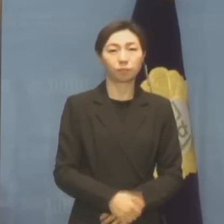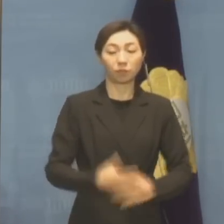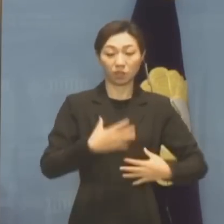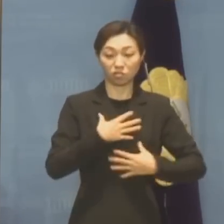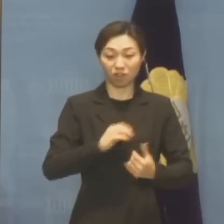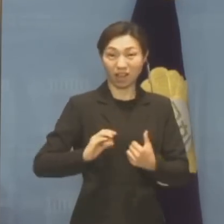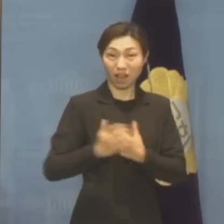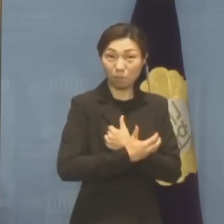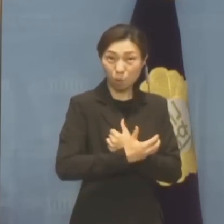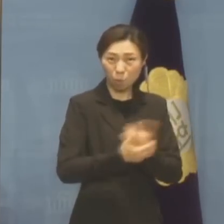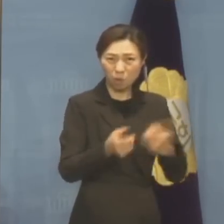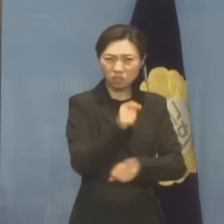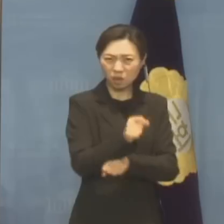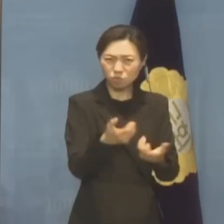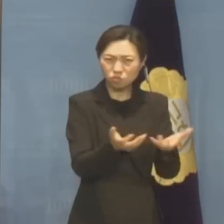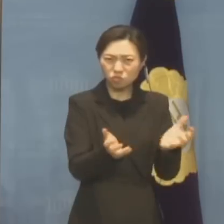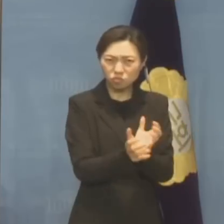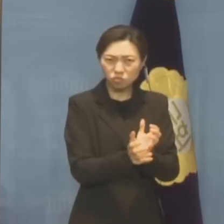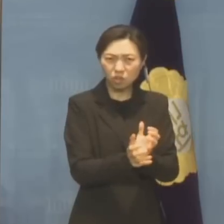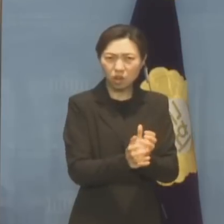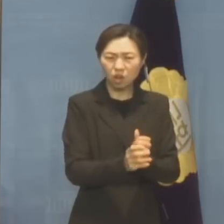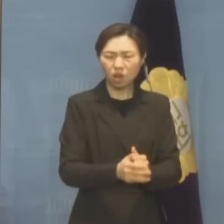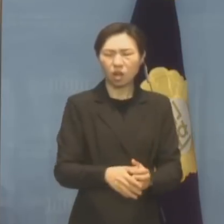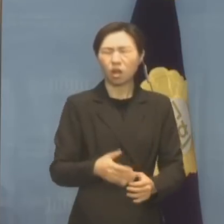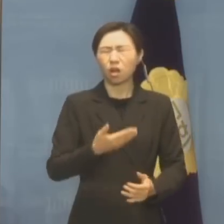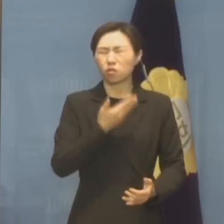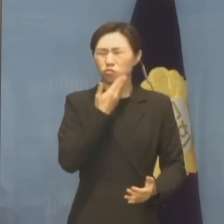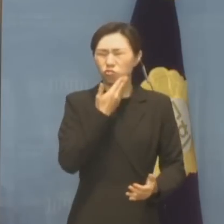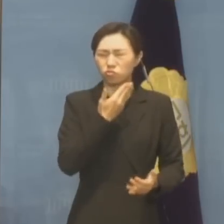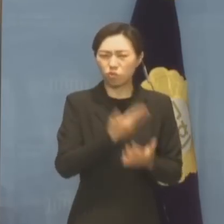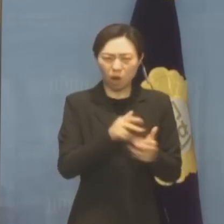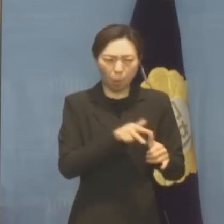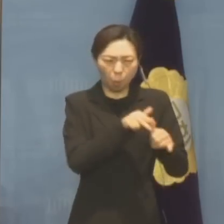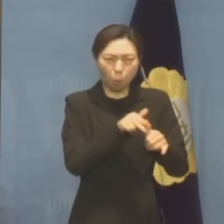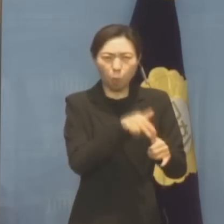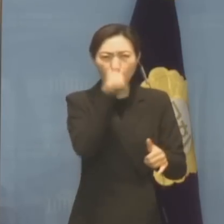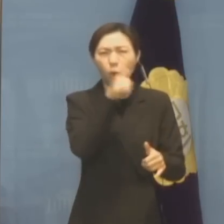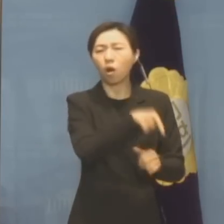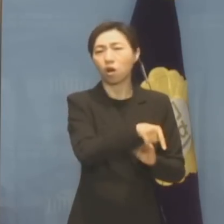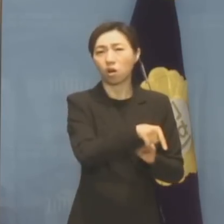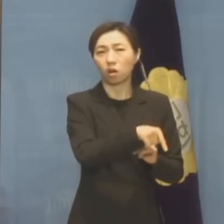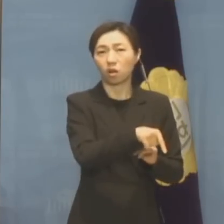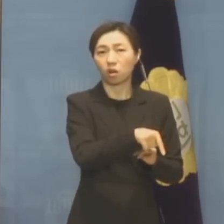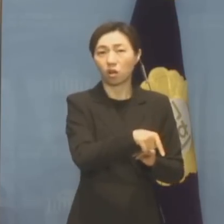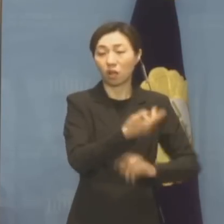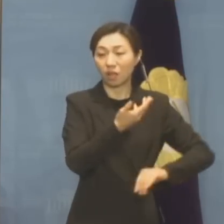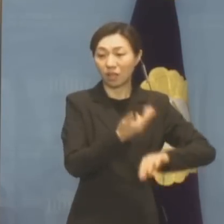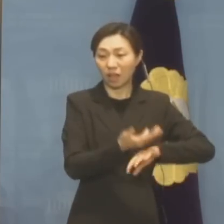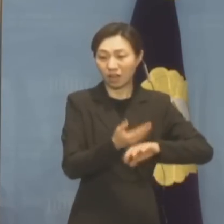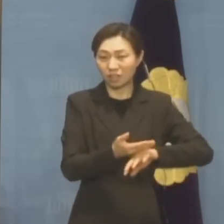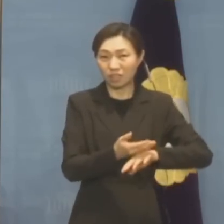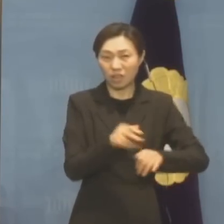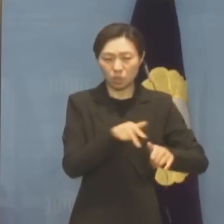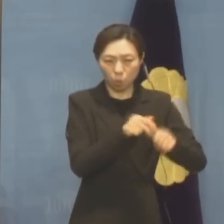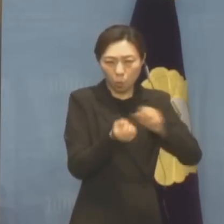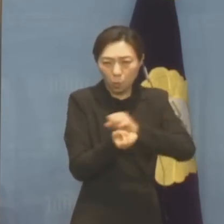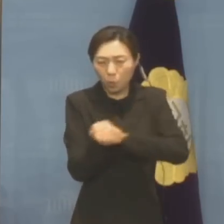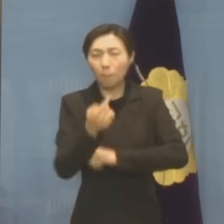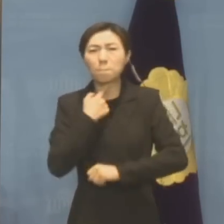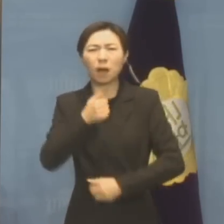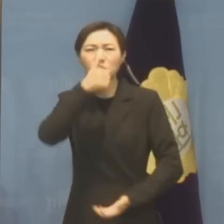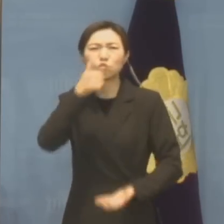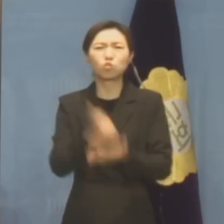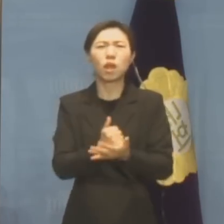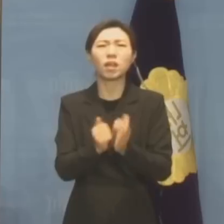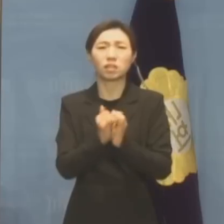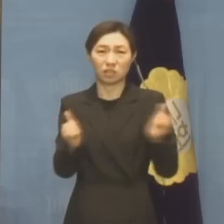국가안보실 차장은 주요 안보 현안을 다루는 핵심 자리입니다. 군사기밀을 외부에 유출한 범법자에게 대한민국의 안보를